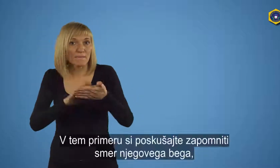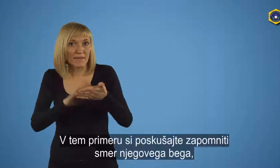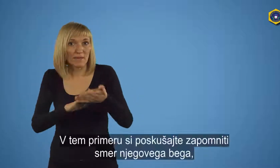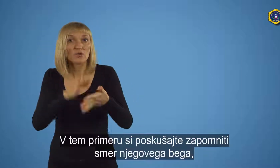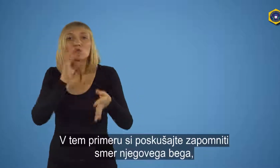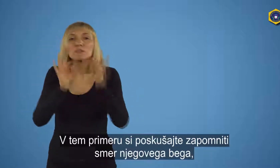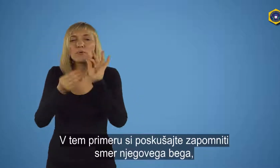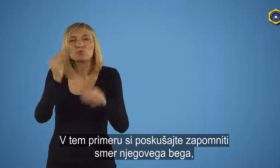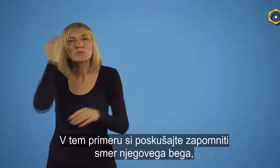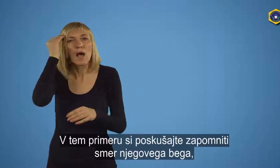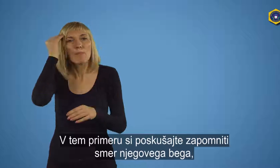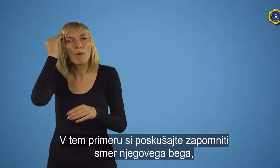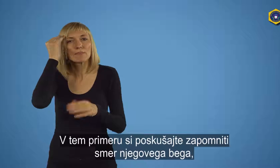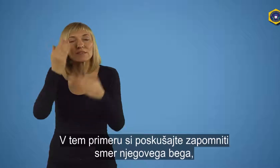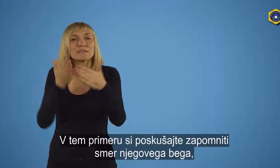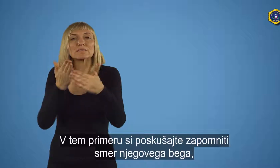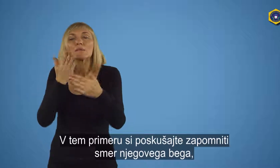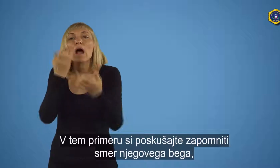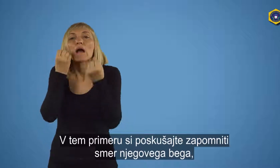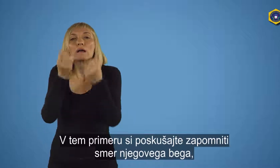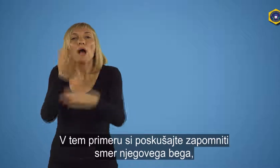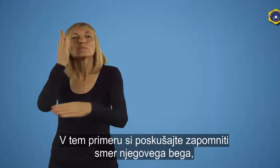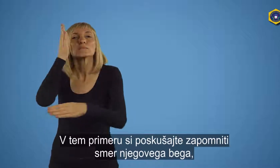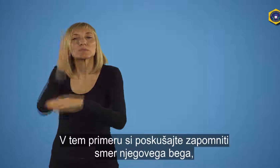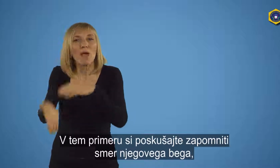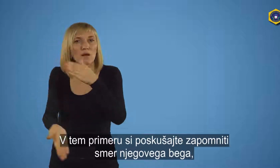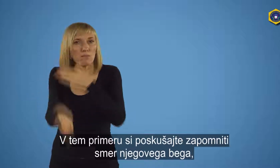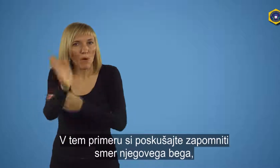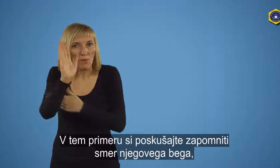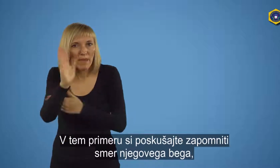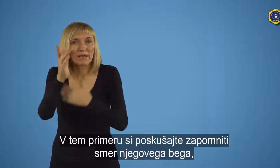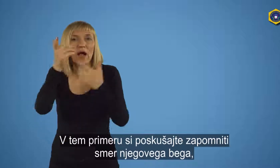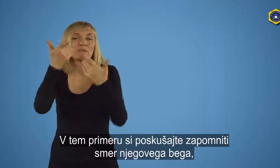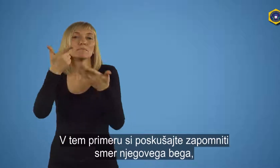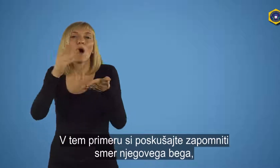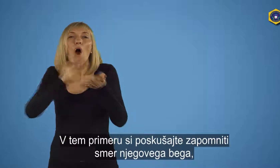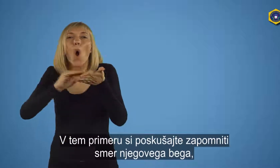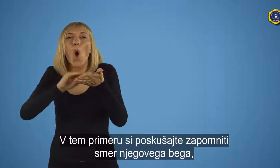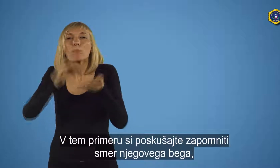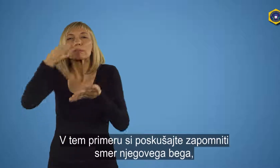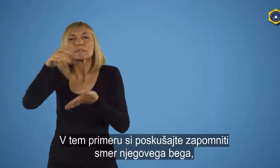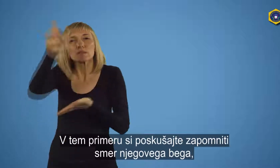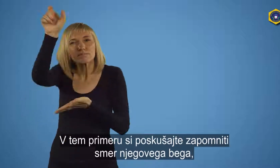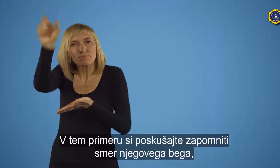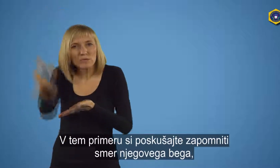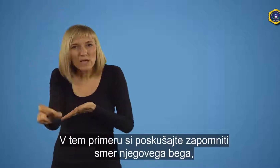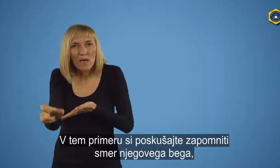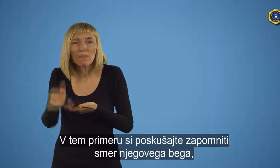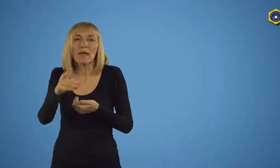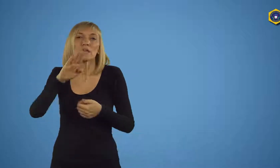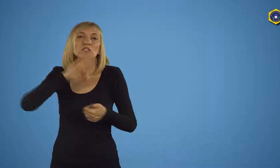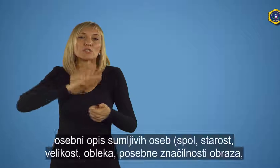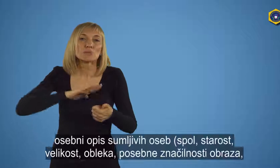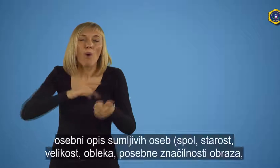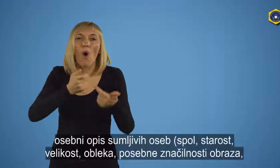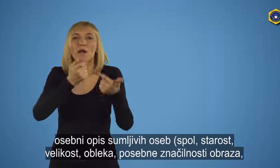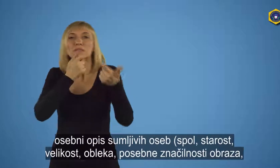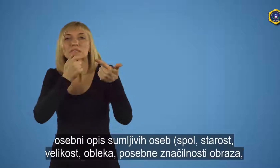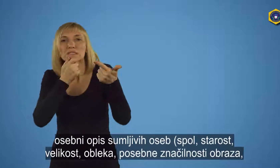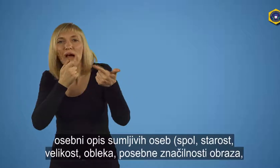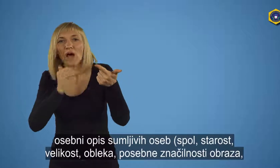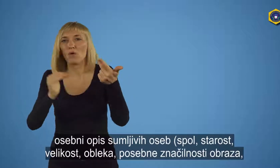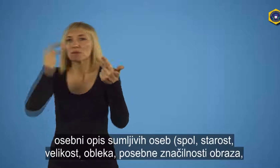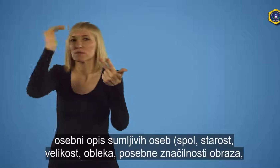V tem primeru si poskušajte zapomniti smer njegovega pobega, osebni opis sumljivih oseb,